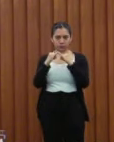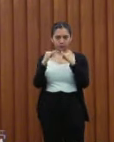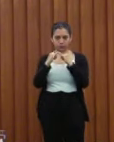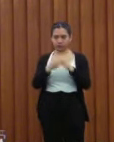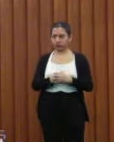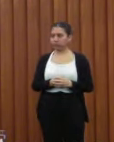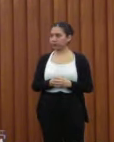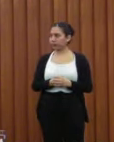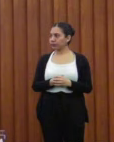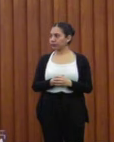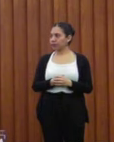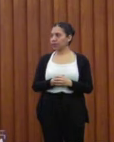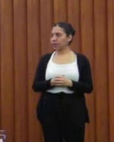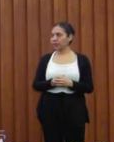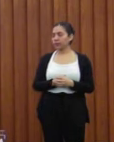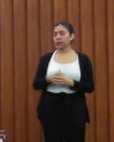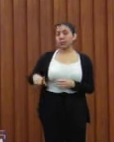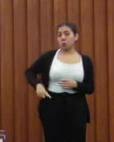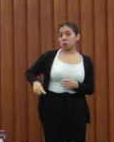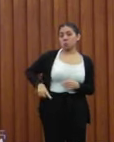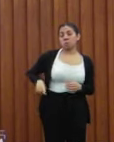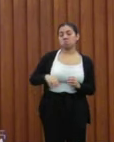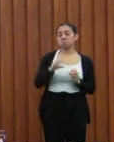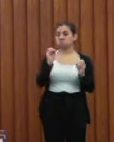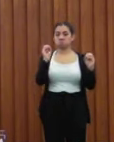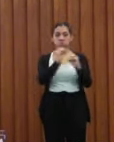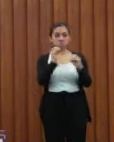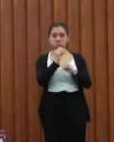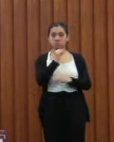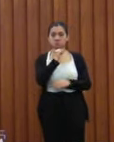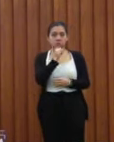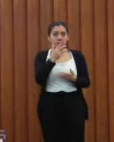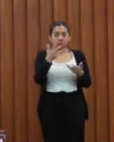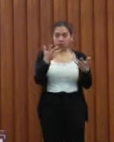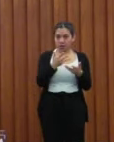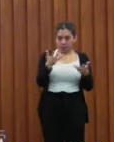siga haciendo esta labor, vamos a tener nosotros que estar cubriendo